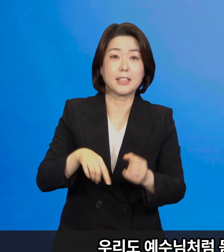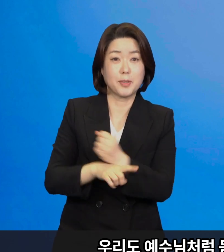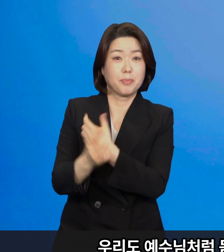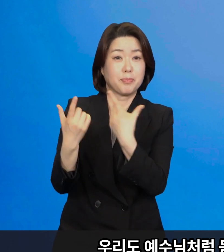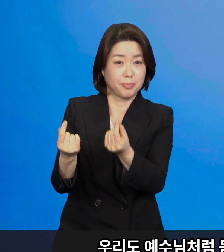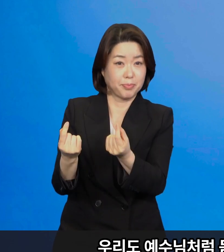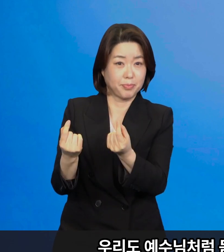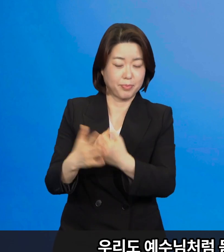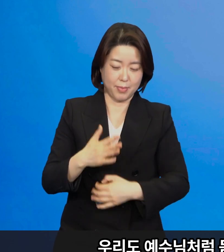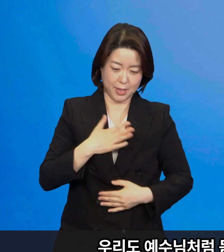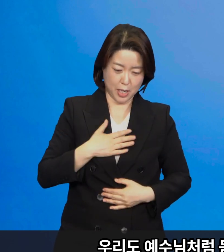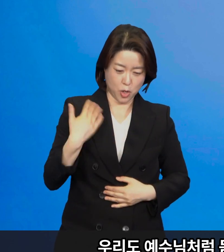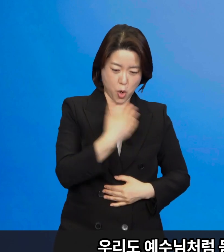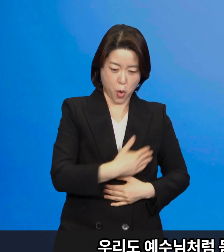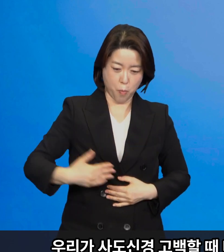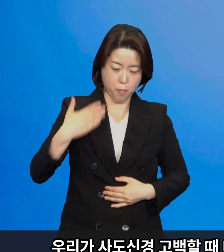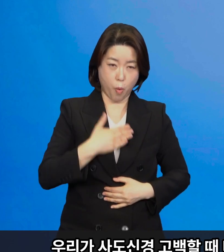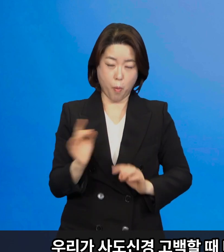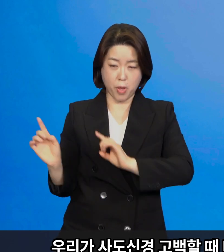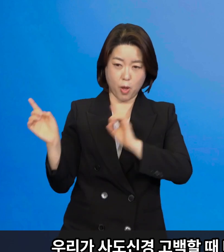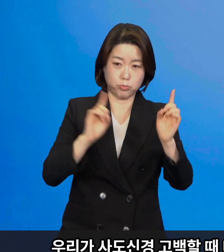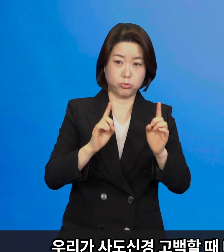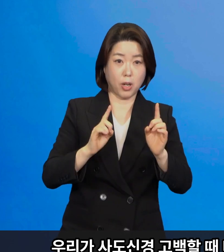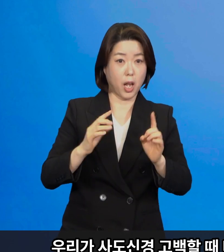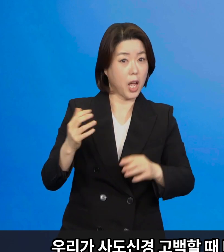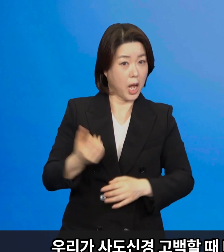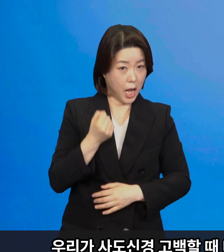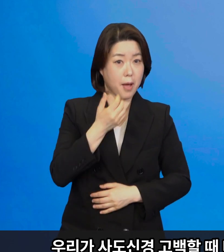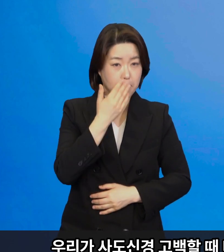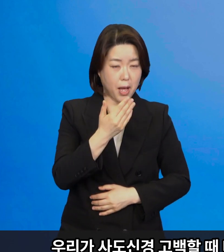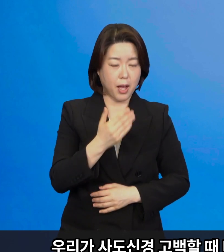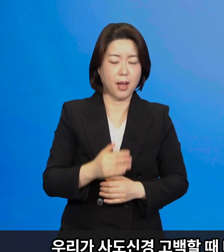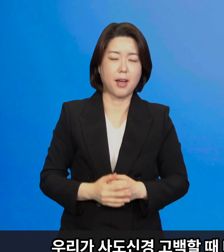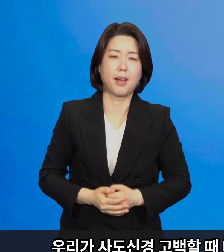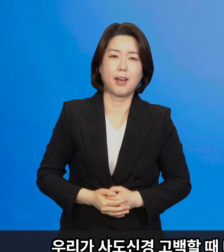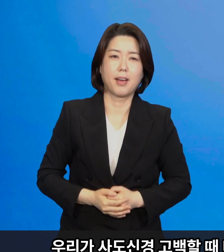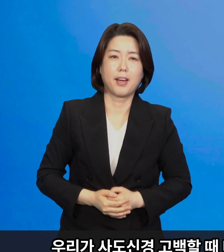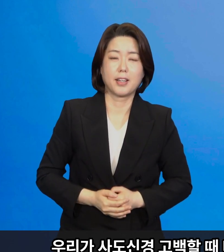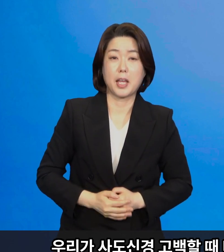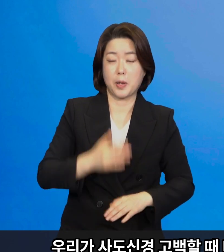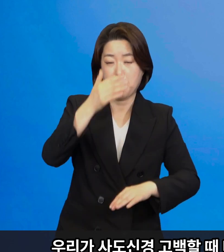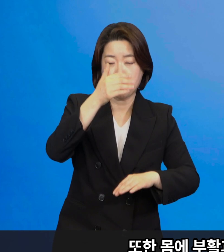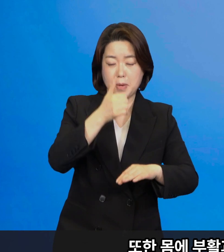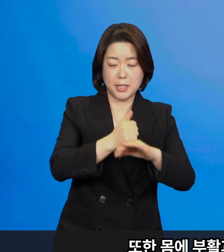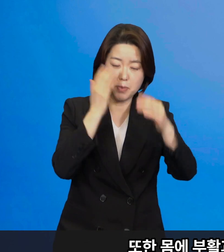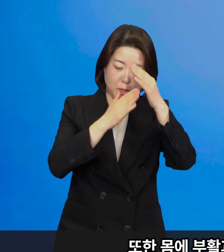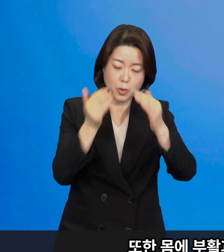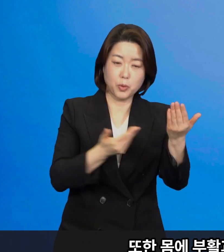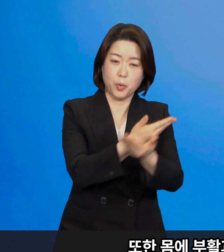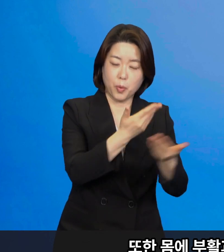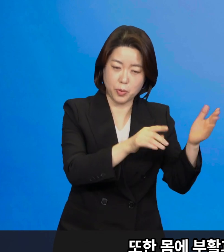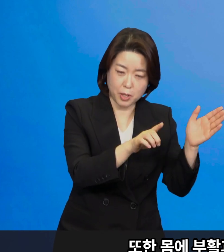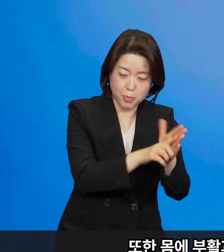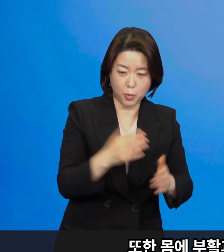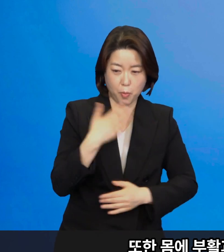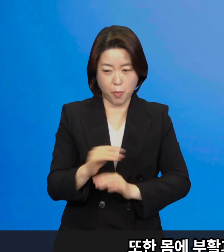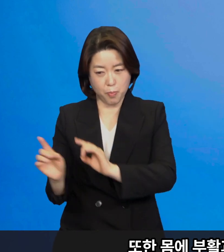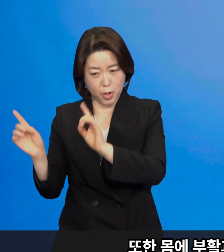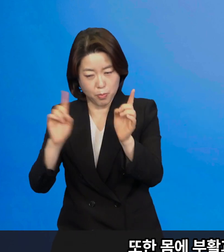예수님처럼 몸의 부활을 입을 것이다. 우리가 사도신경 고백할 때 마지막에 성도들의 교절을 믿고 또한 몸의